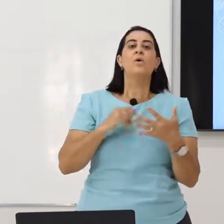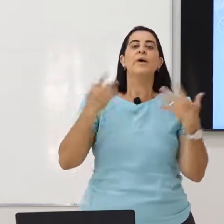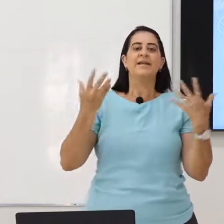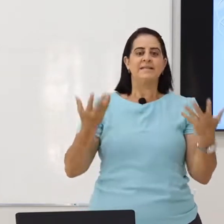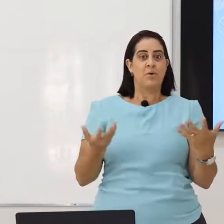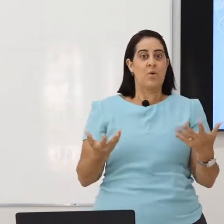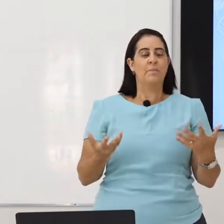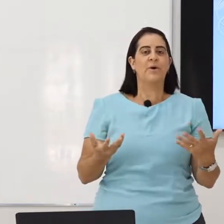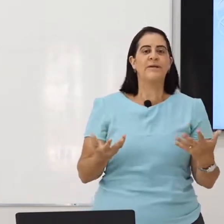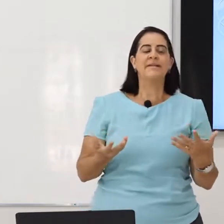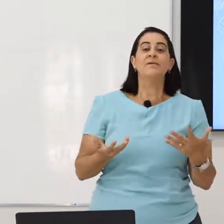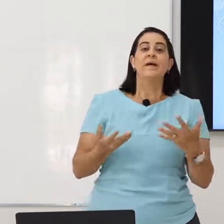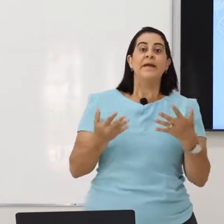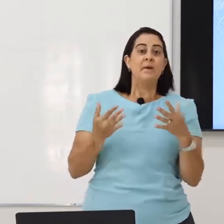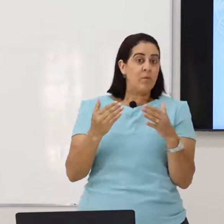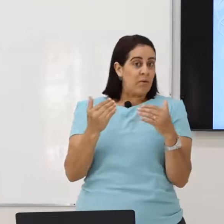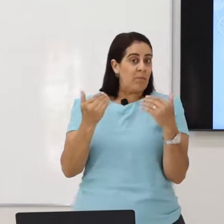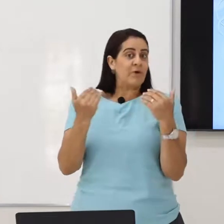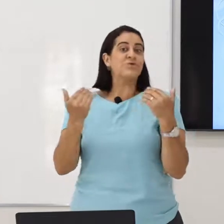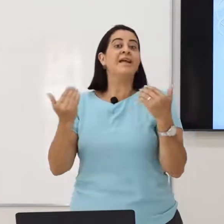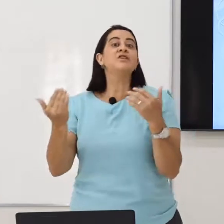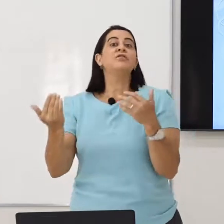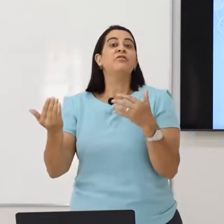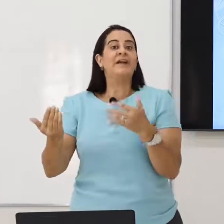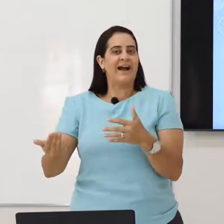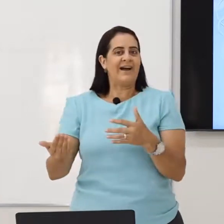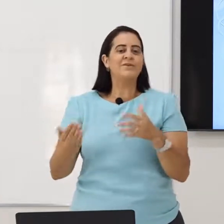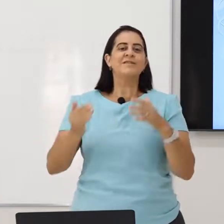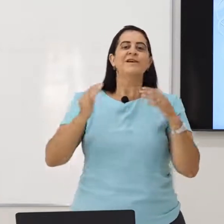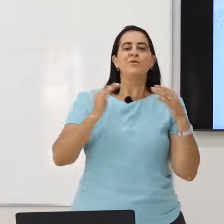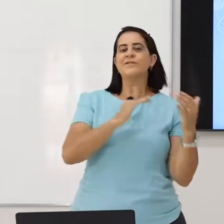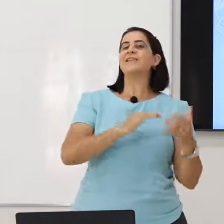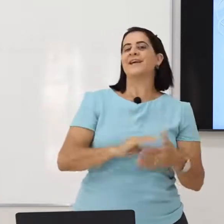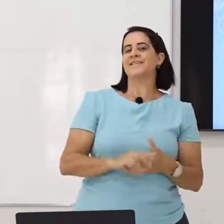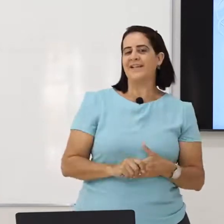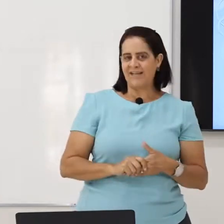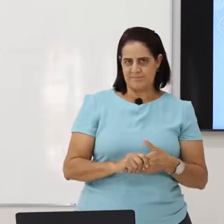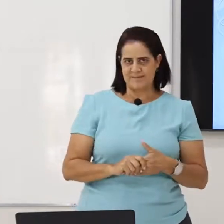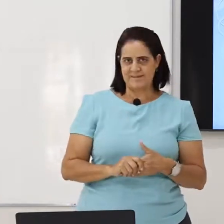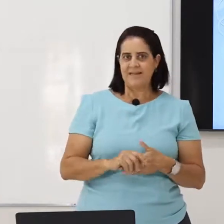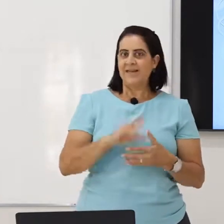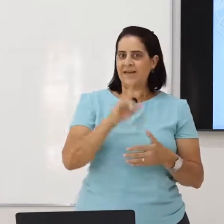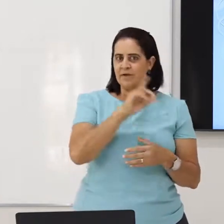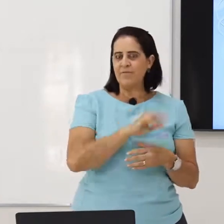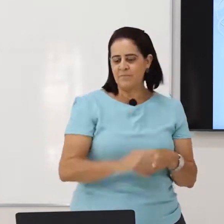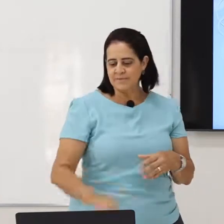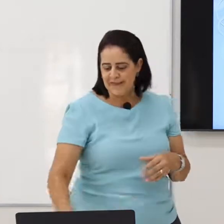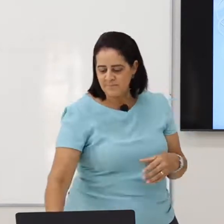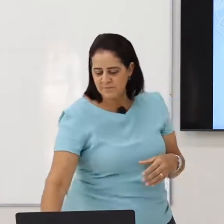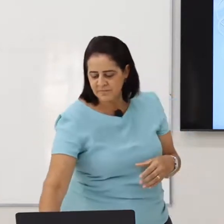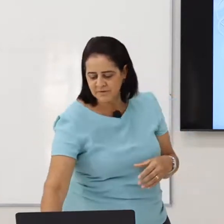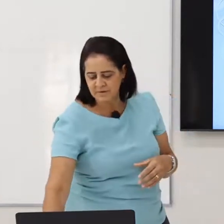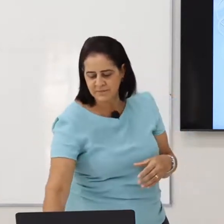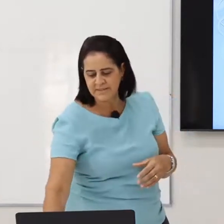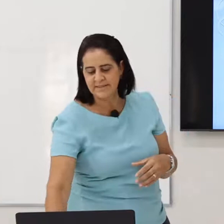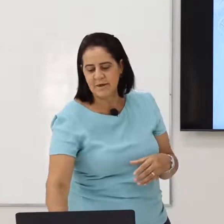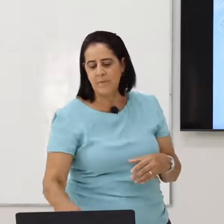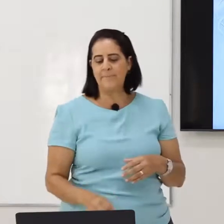eles se comportam e como eu posso identificá-los nos sinais da Libras. Então vamos lá? Vamos então para